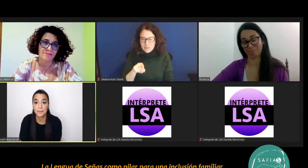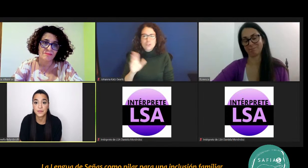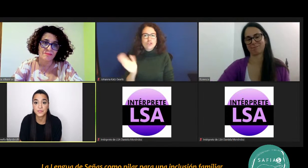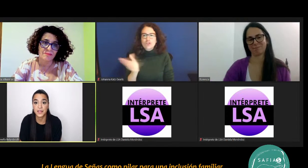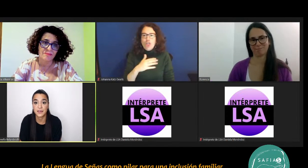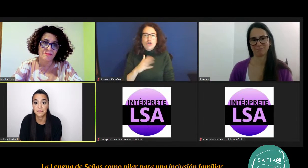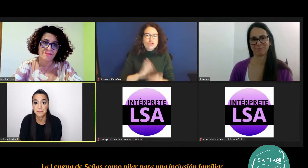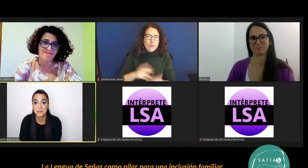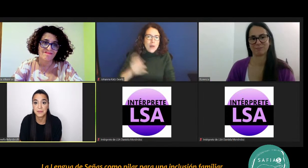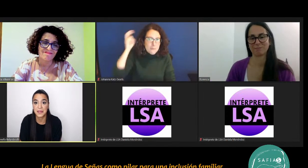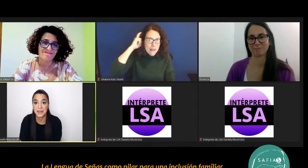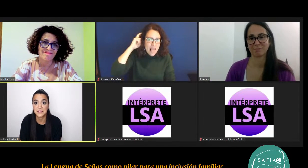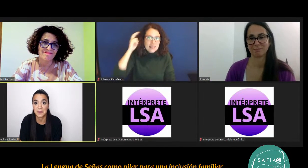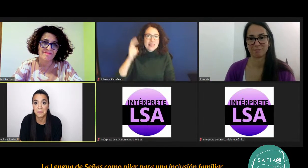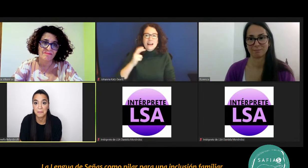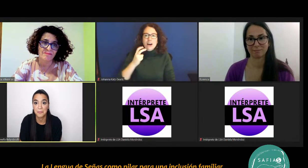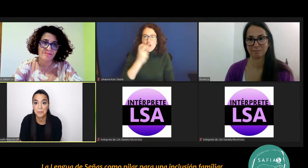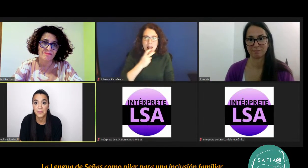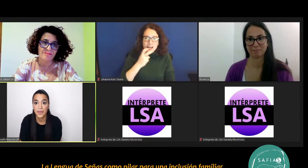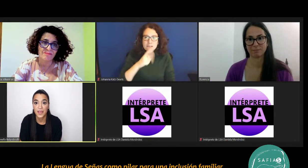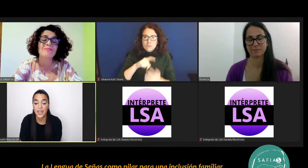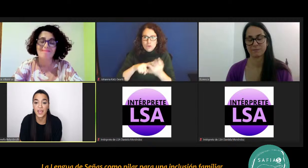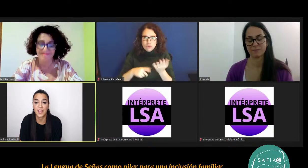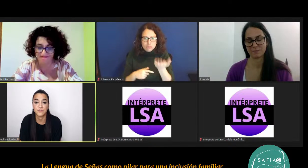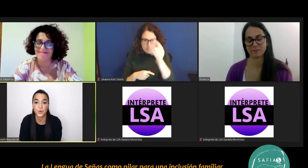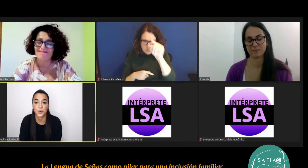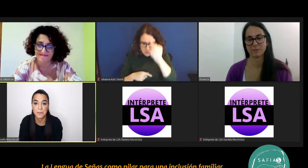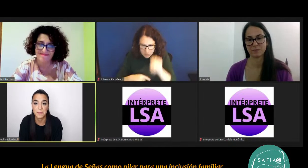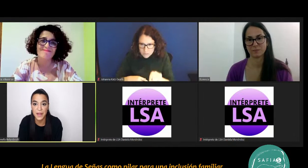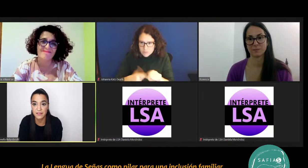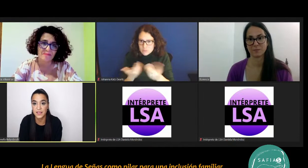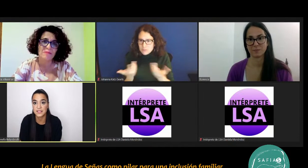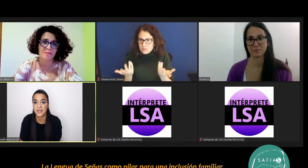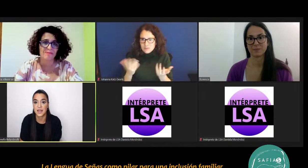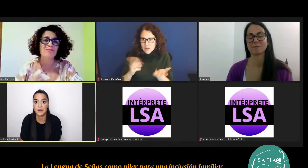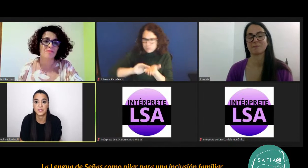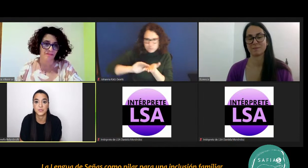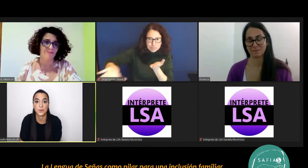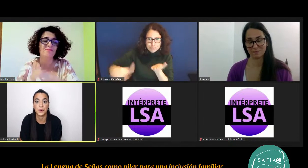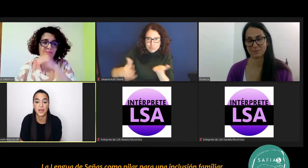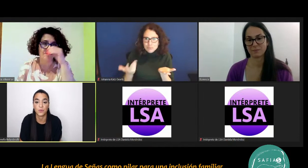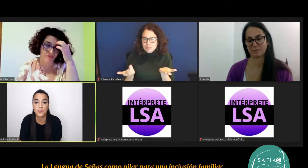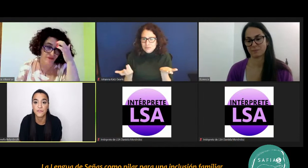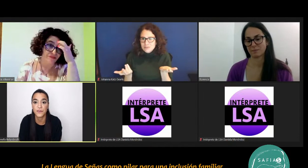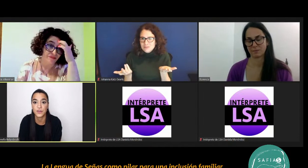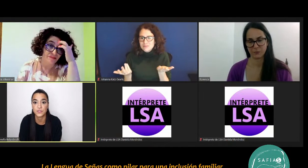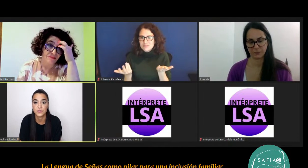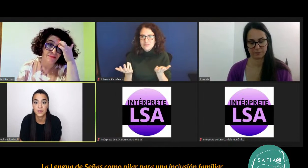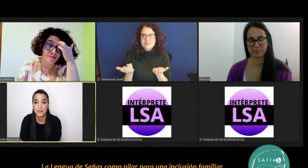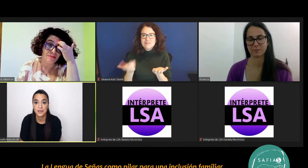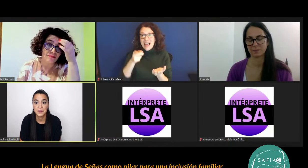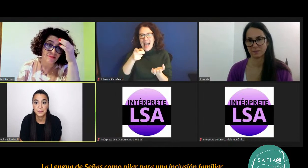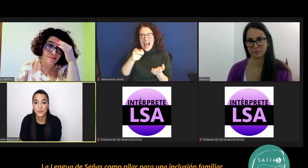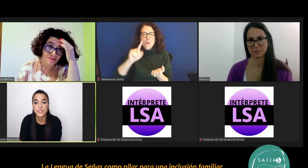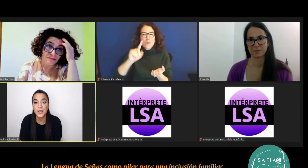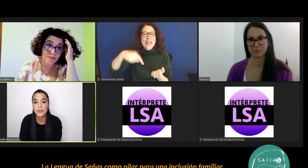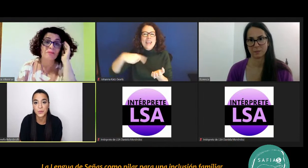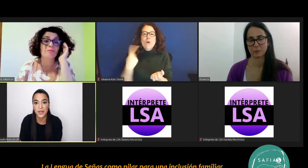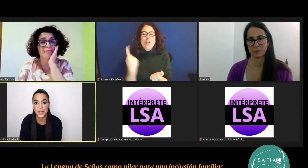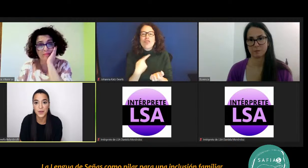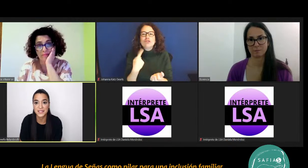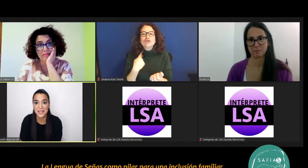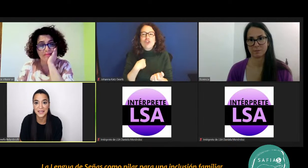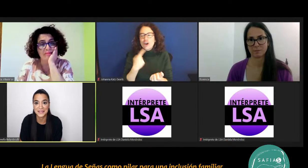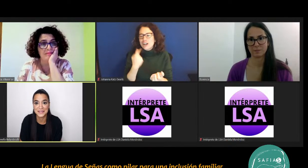Y la persona, ¿qué dice? Sobre implantes, se habla sobre audífonos, no se habla